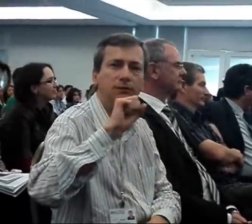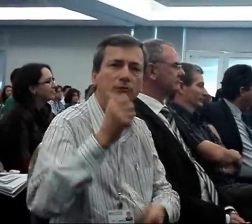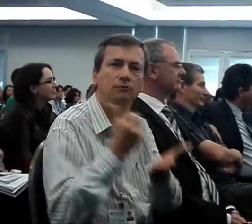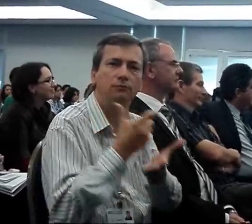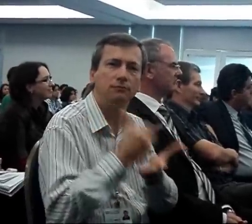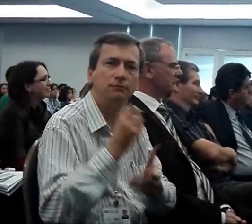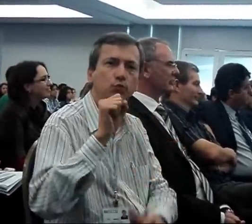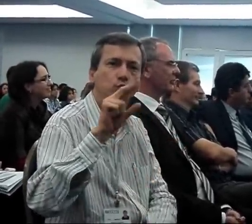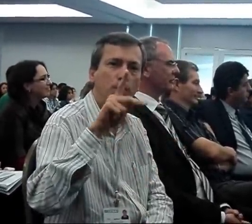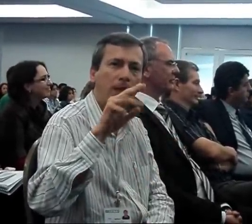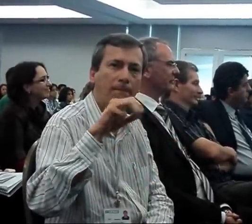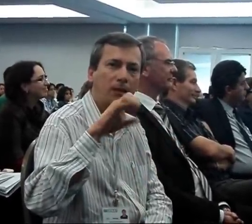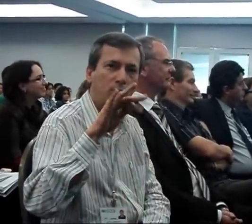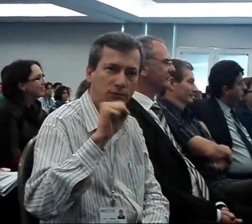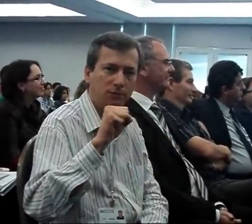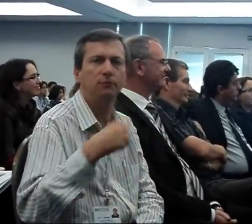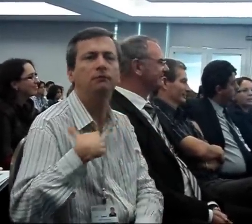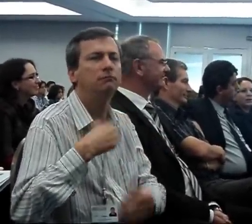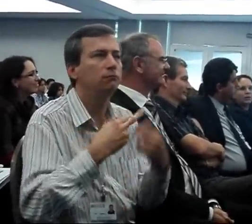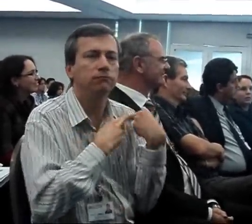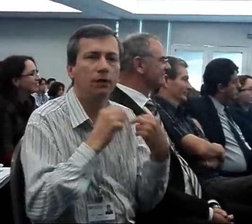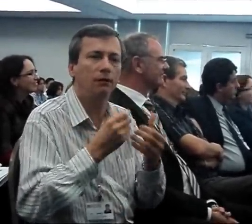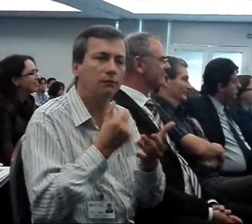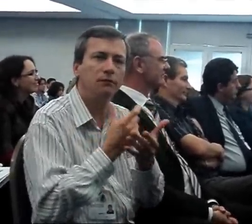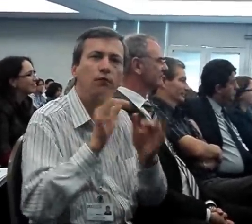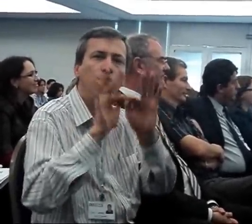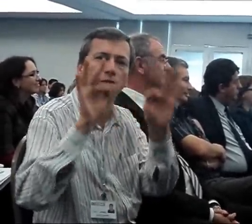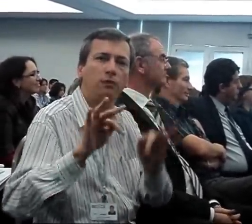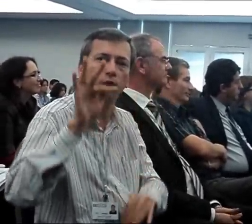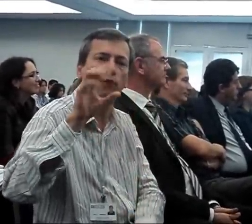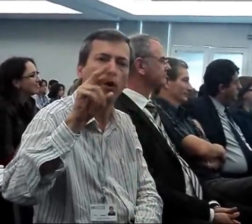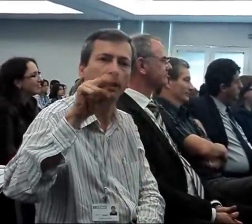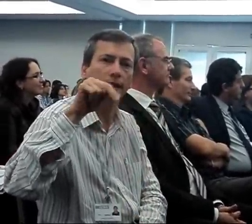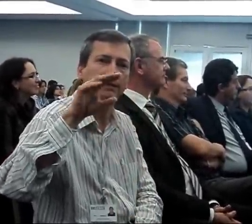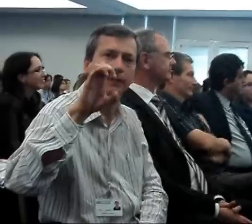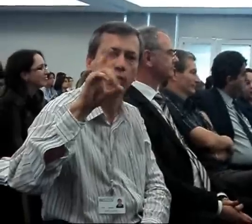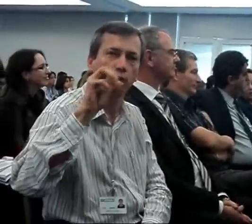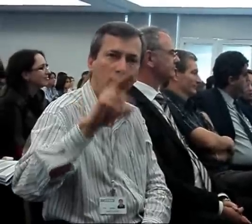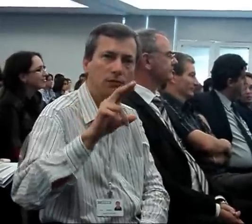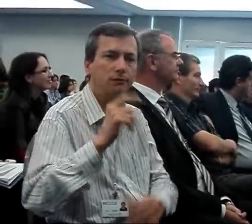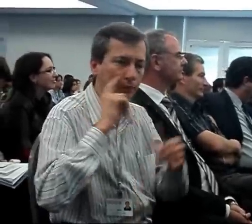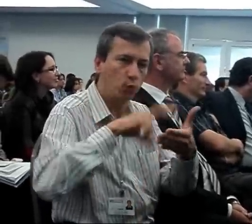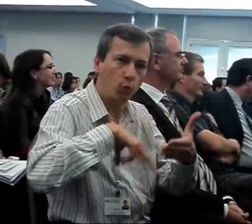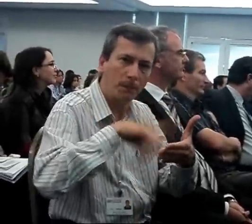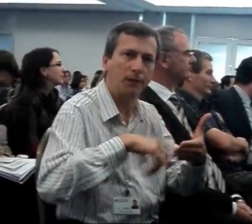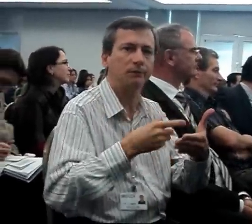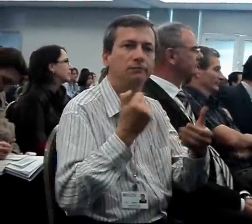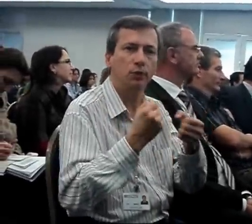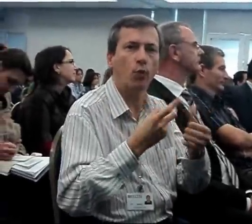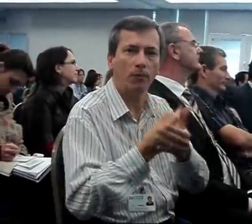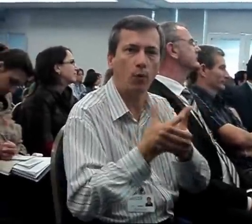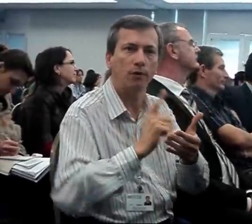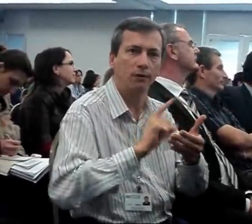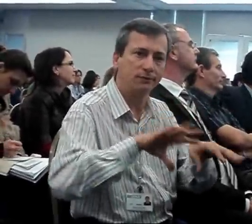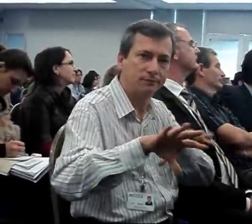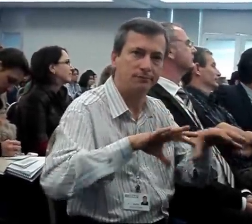Foi caro? Para quê? Para quê? Para bem feito. Já não